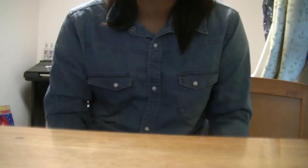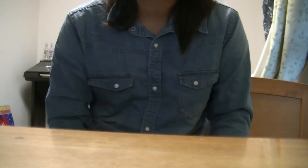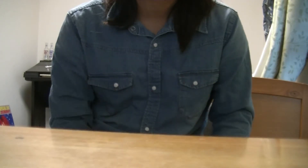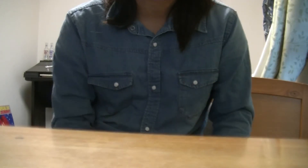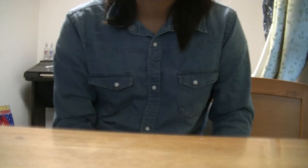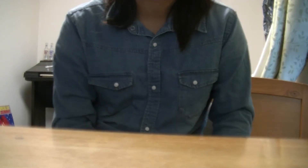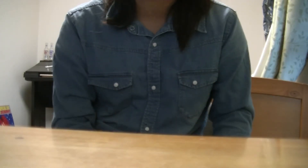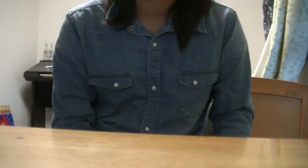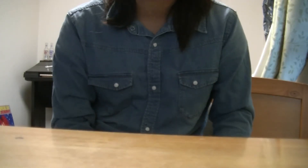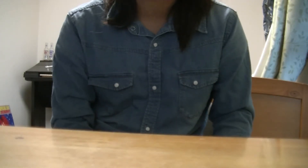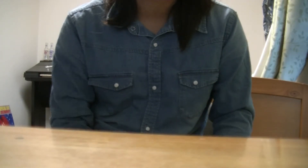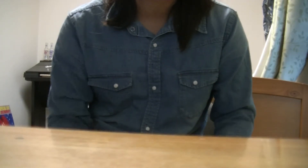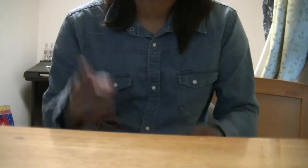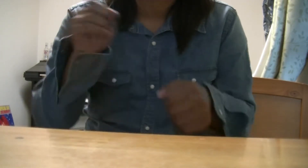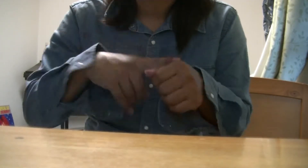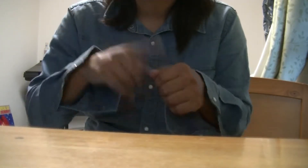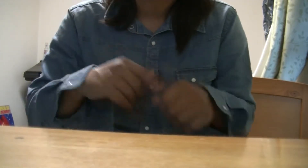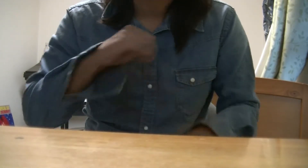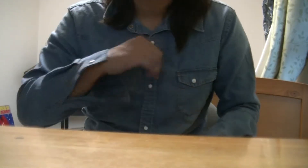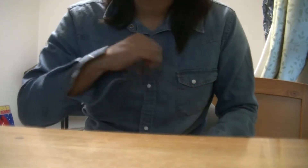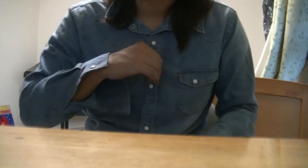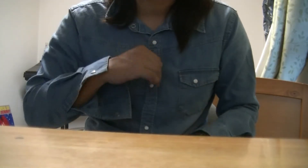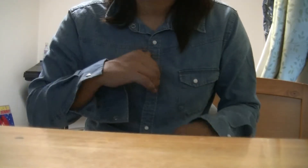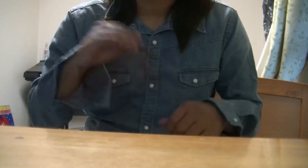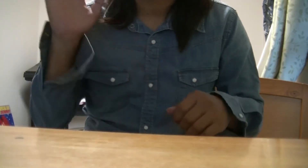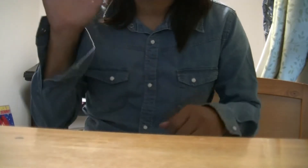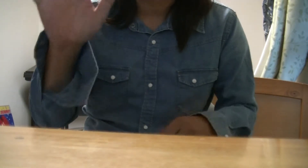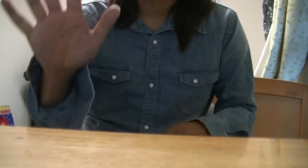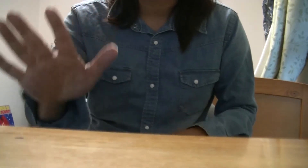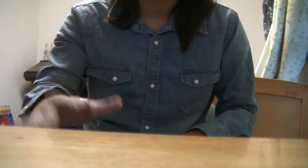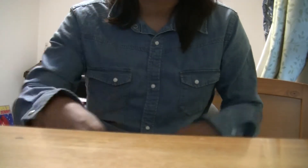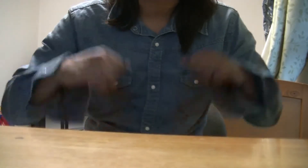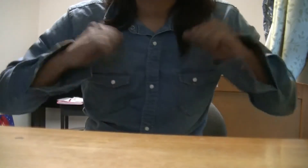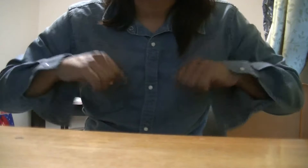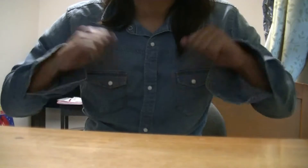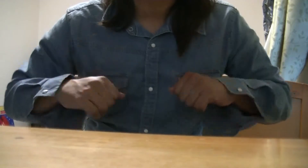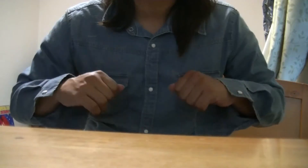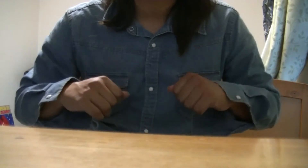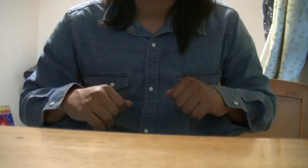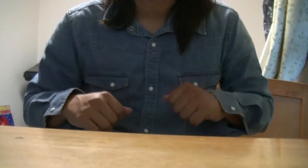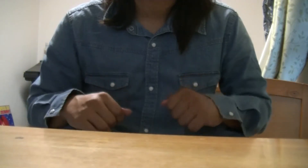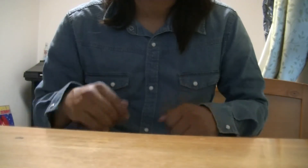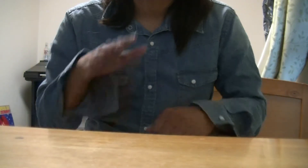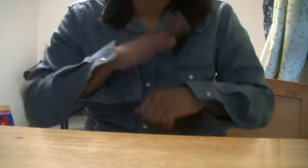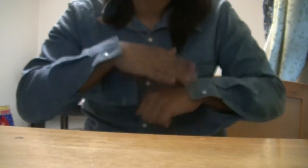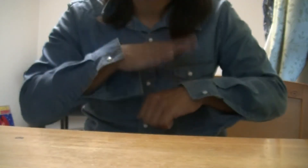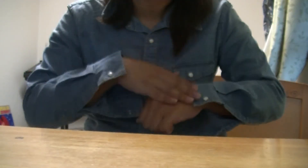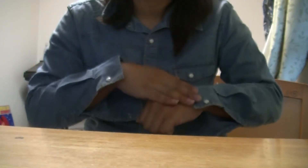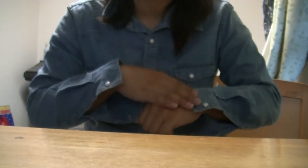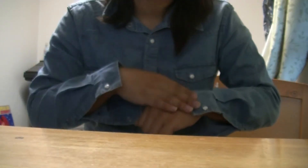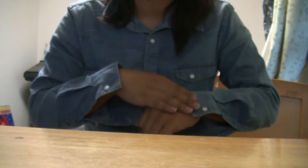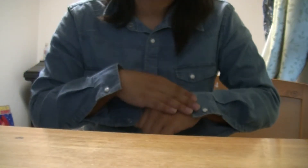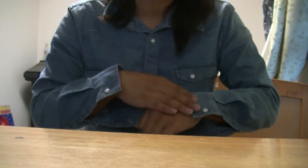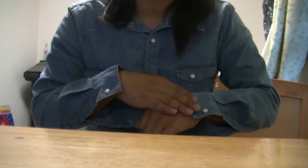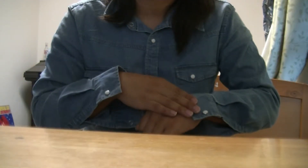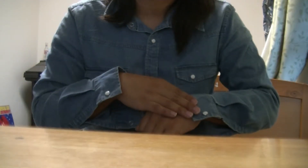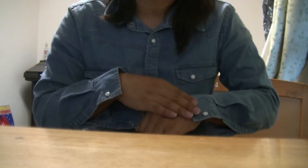そのために私たちがこれからも取り組み続ける一つの手段のことを